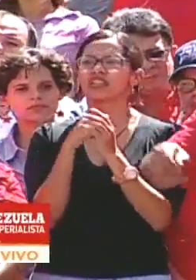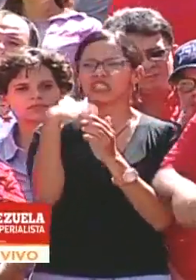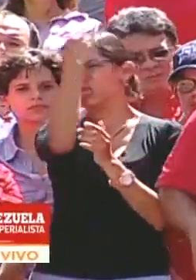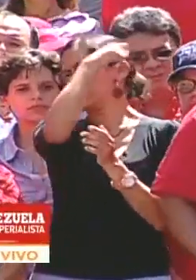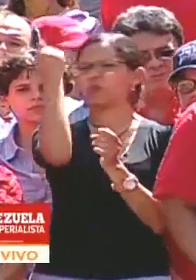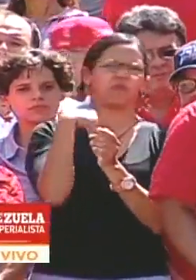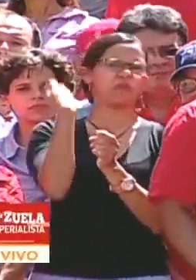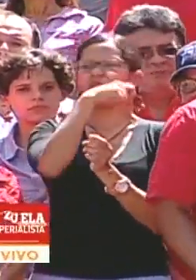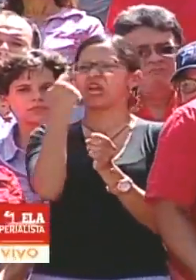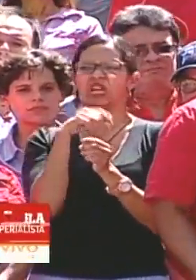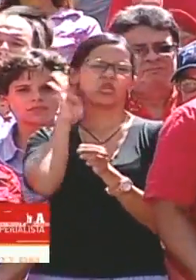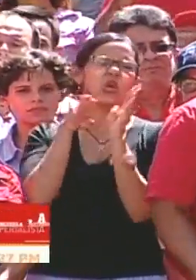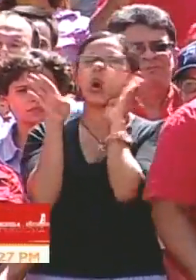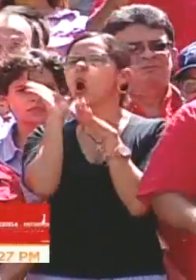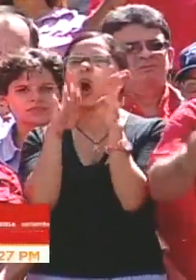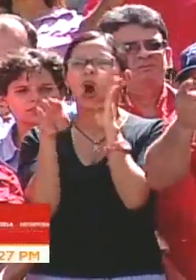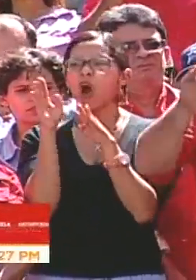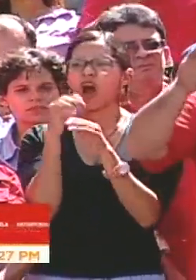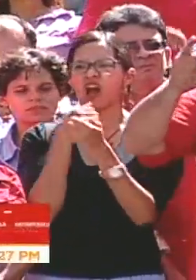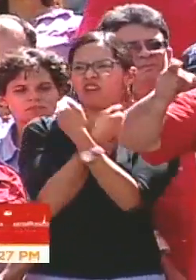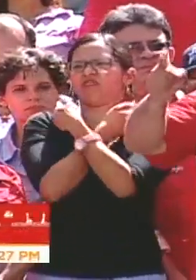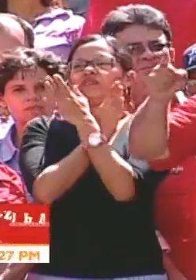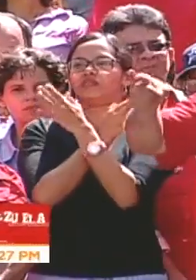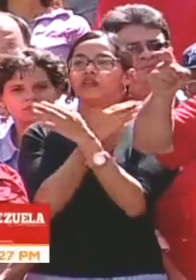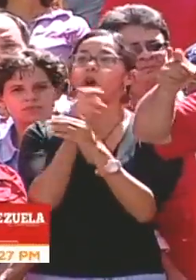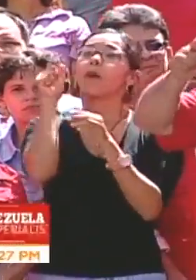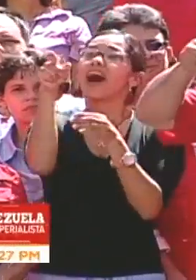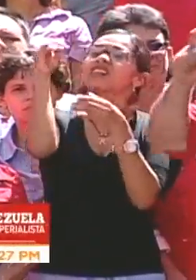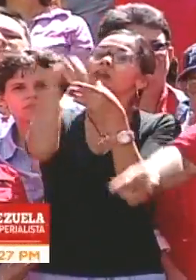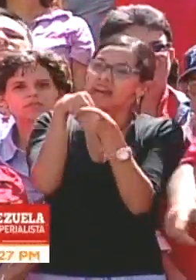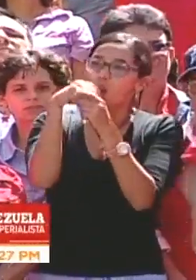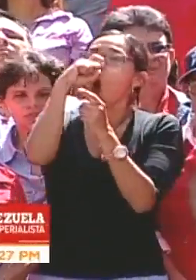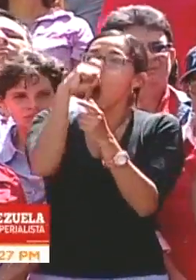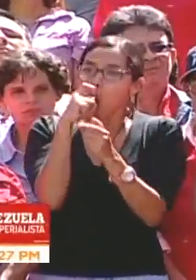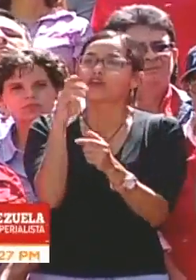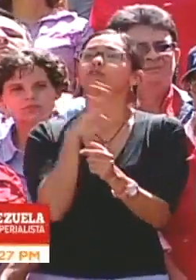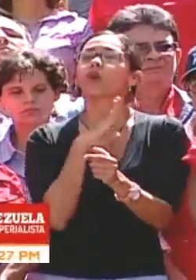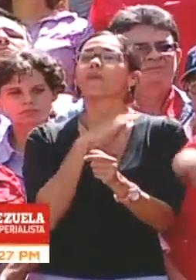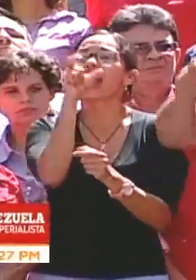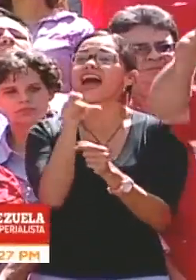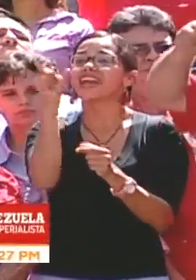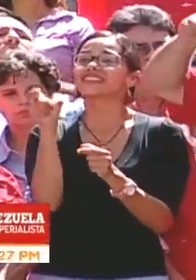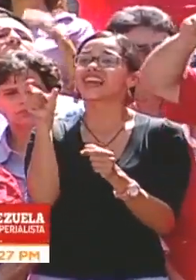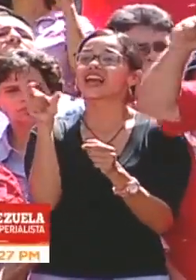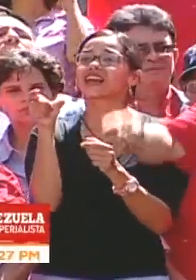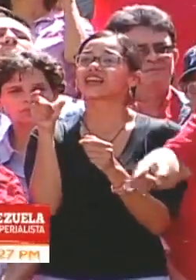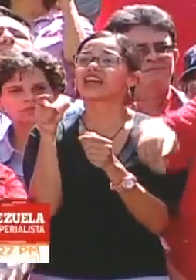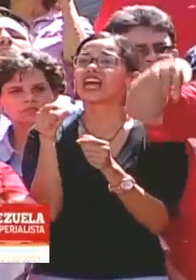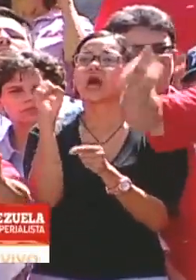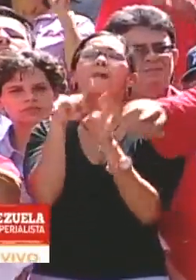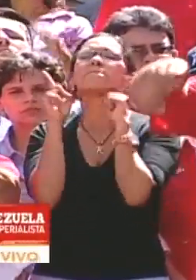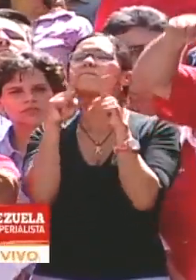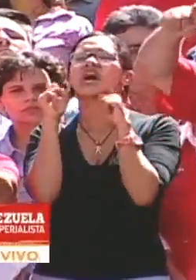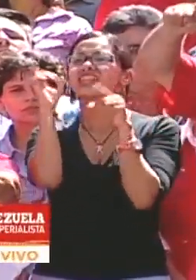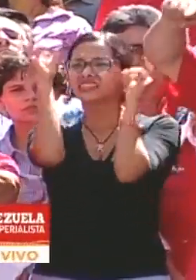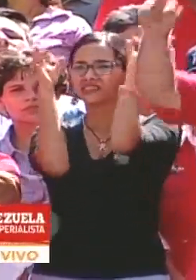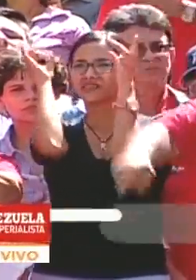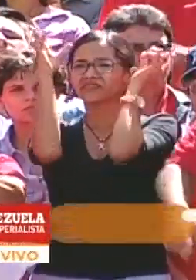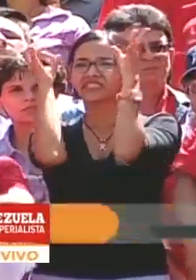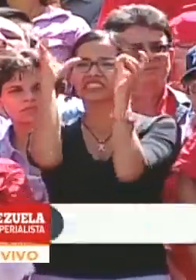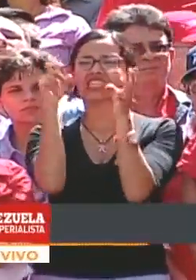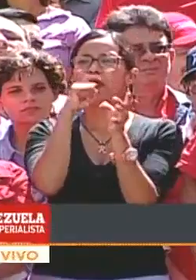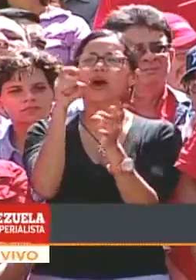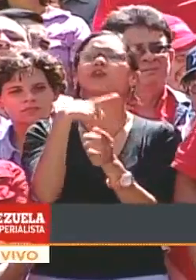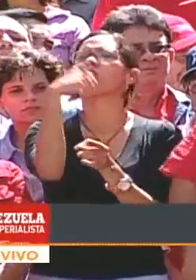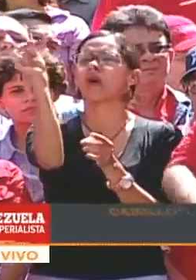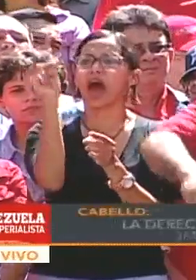lo insultan, porque ellos han sembrado odio en su propia gente y les cayeron a mentira diciéndole que Nicolás se